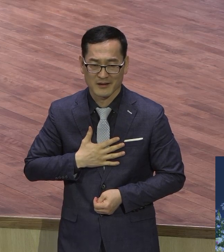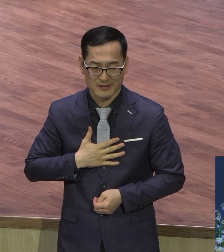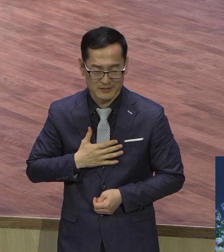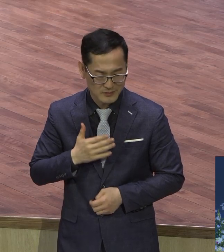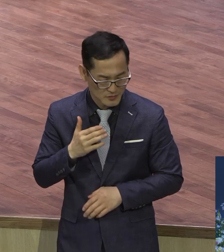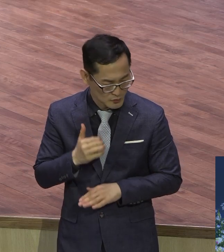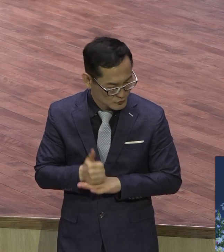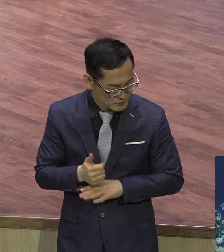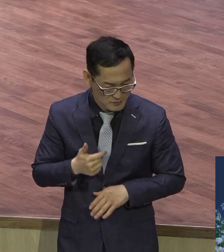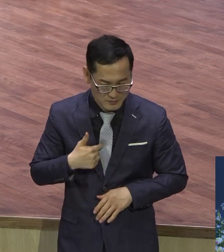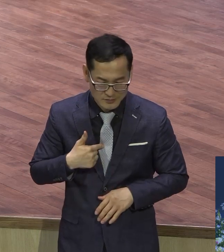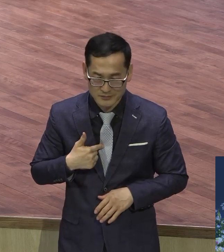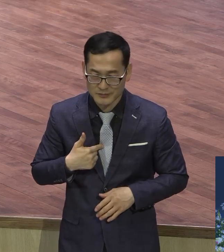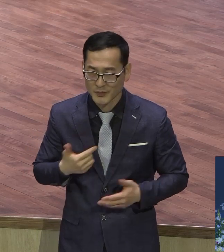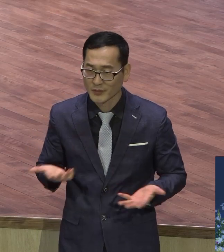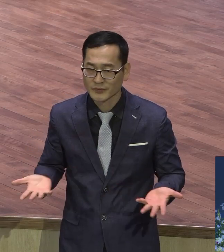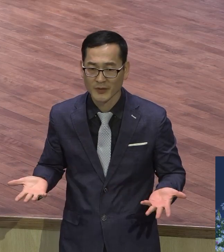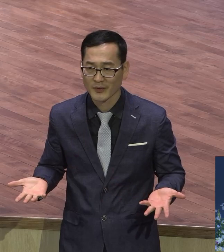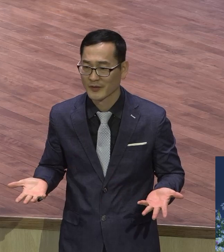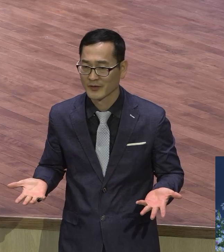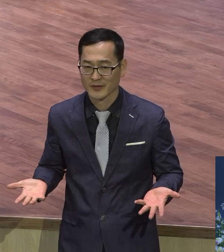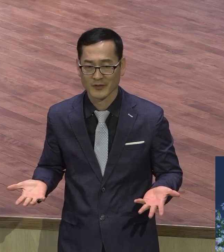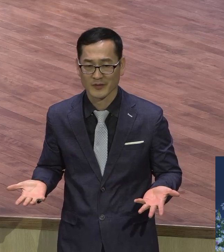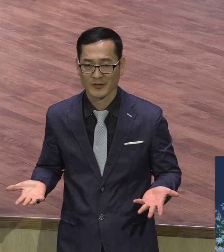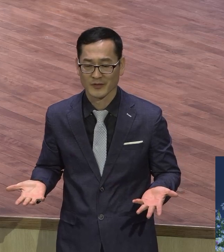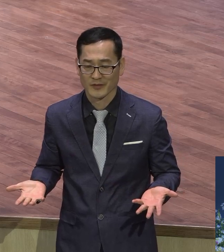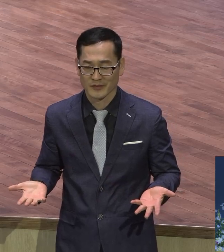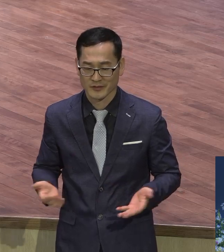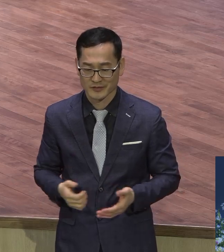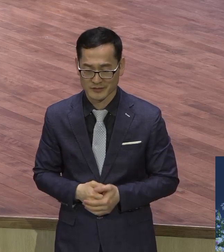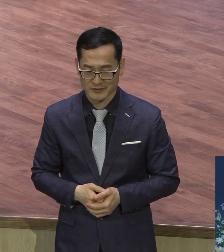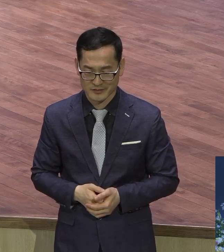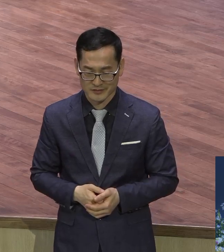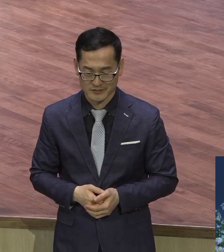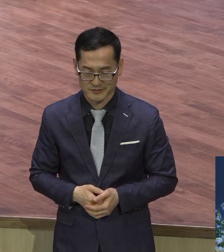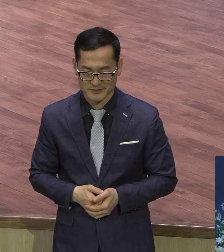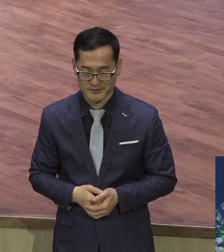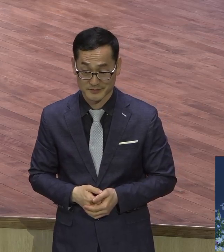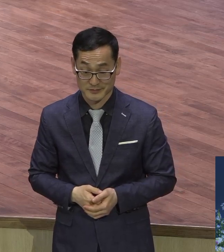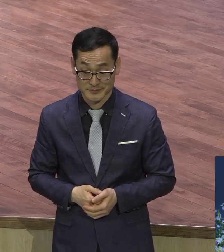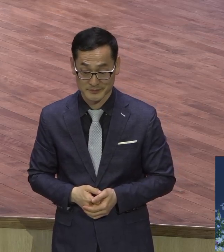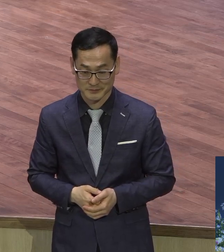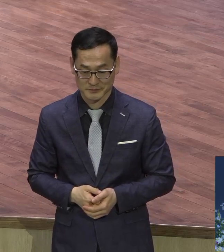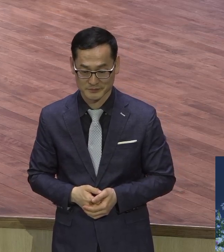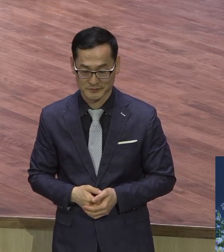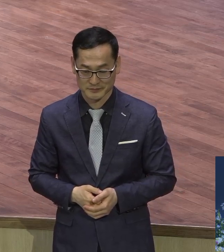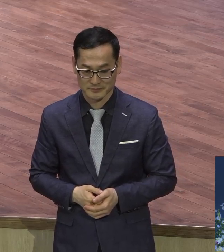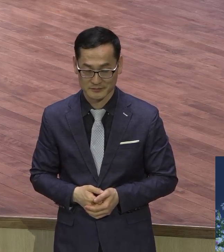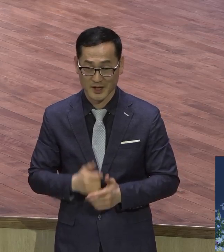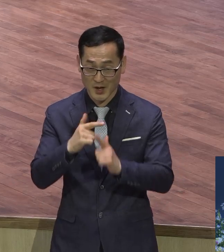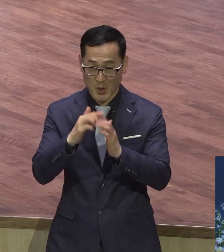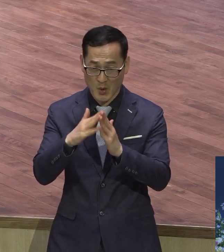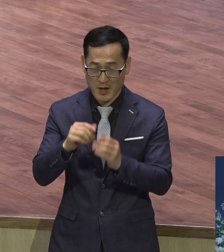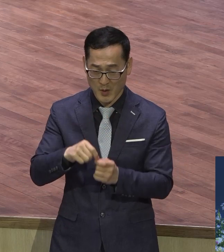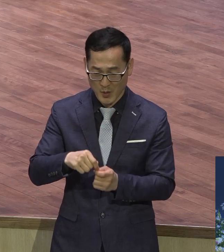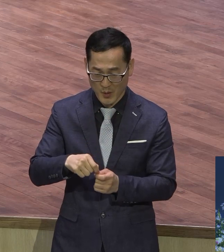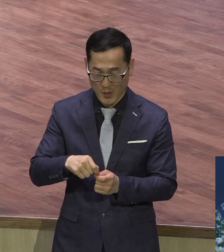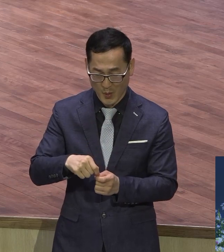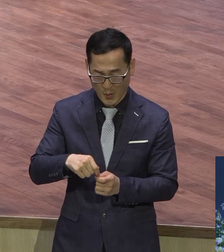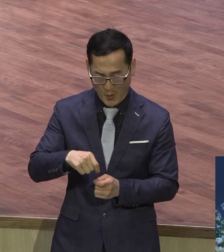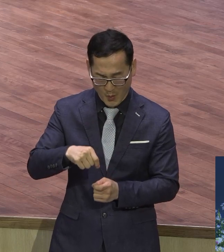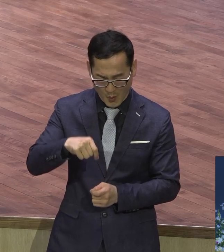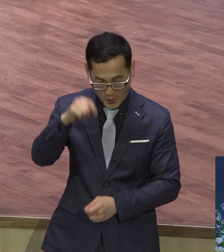신기하지요. 초등학교를 나오면 초등학교 들어온 동생을 가르칠 수 있는데 교회는 수십 년 다니는데 못